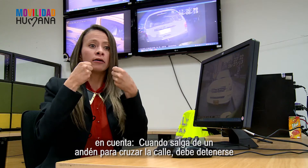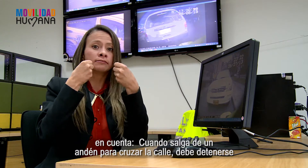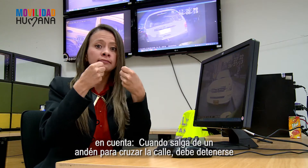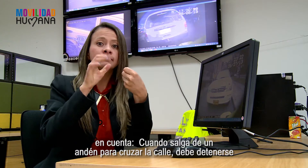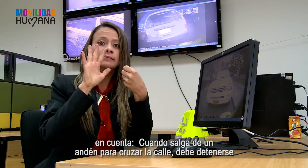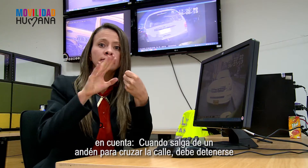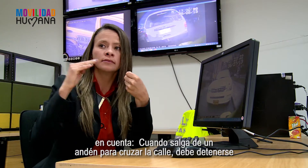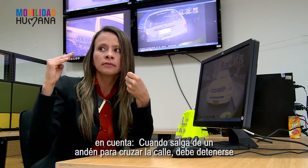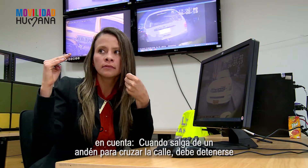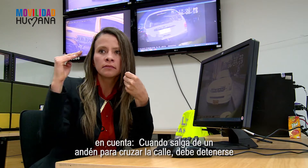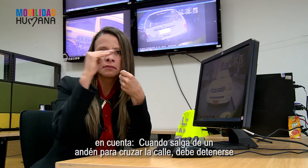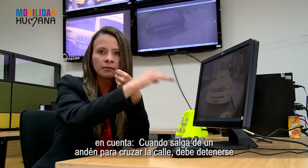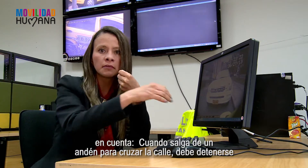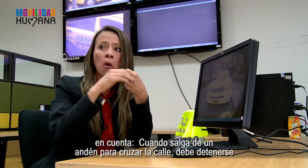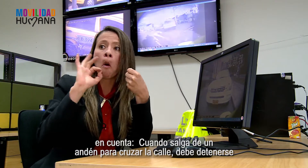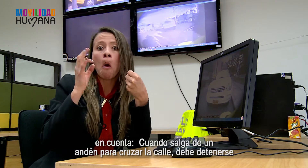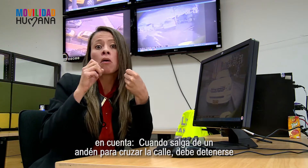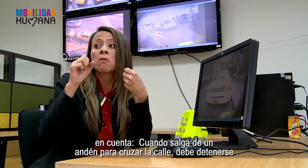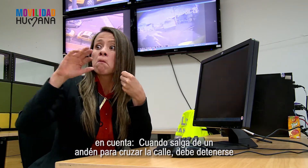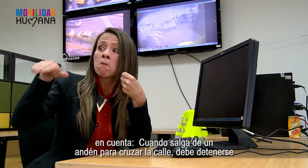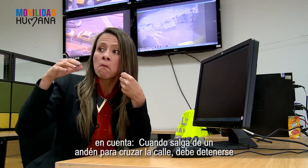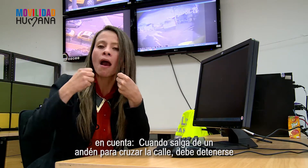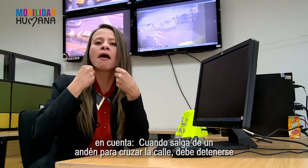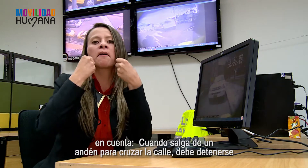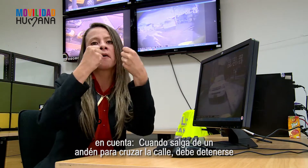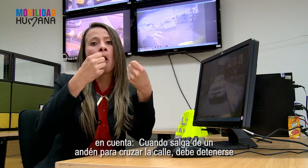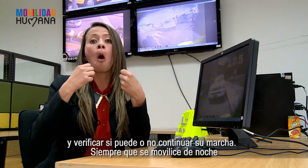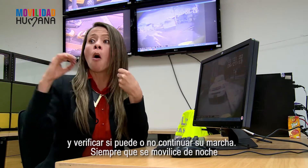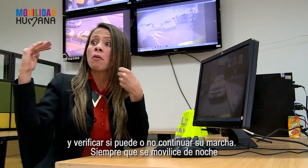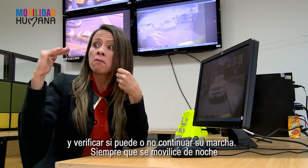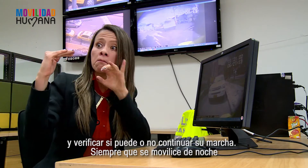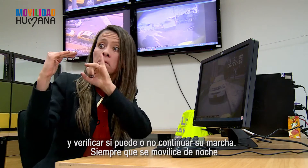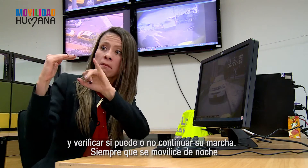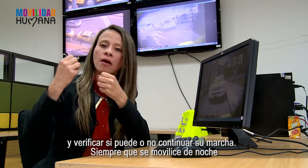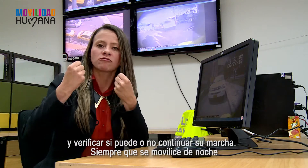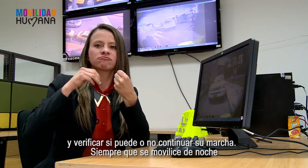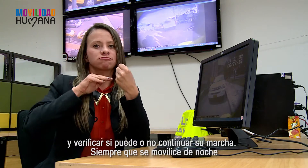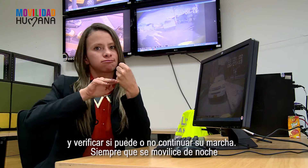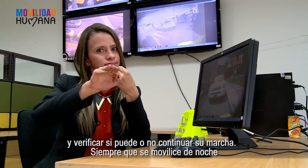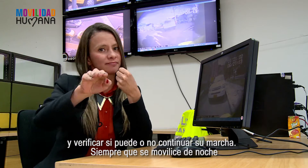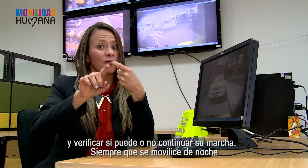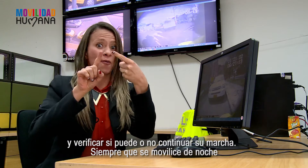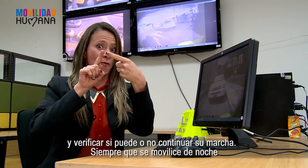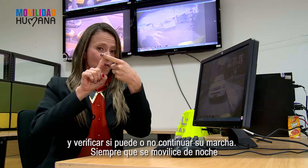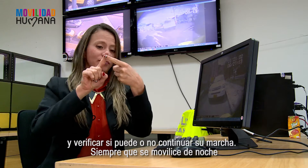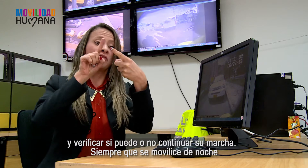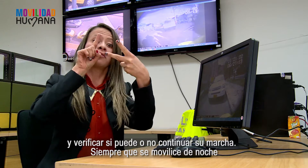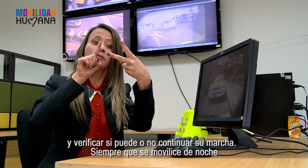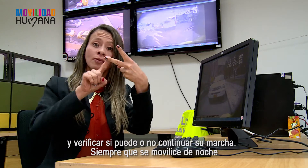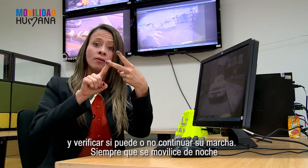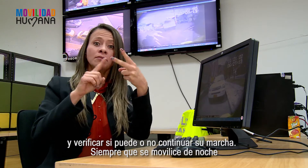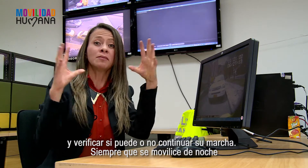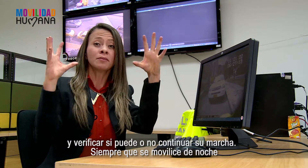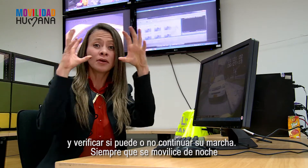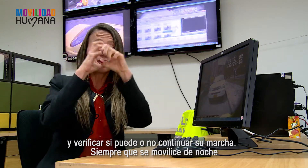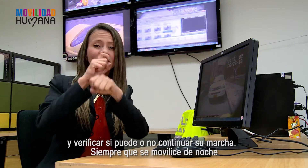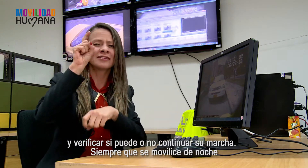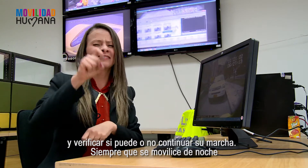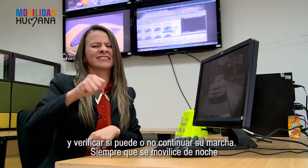de un andén para cruzar la calle, debe detenerse y verificar si puede o no continuar su marcha. Siempre que se